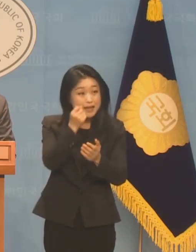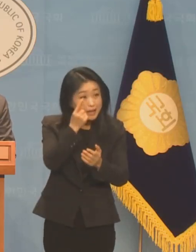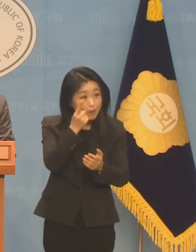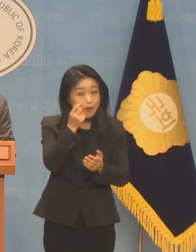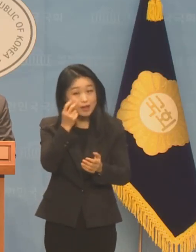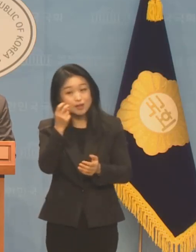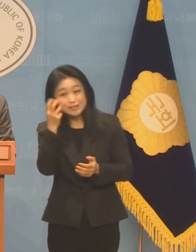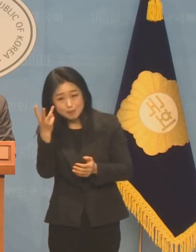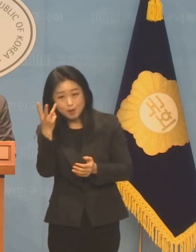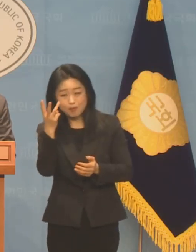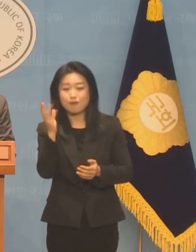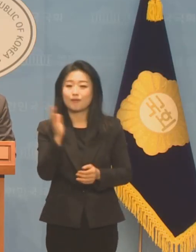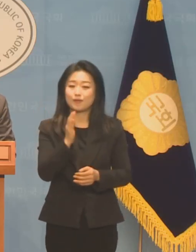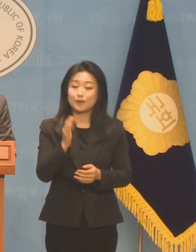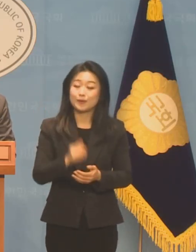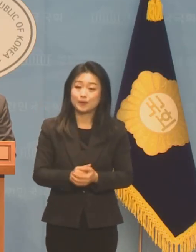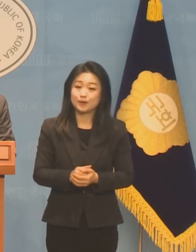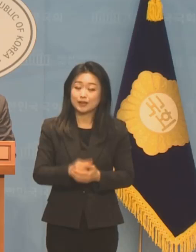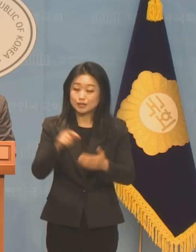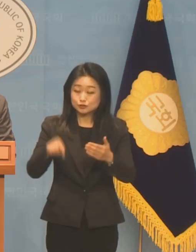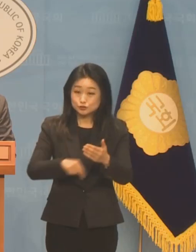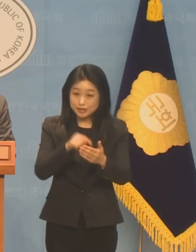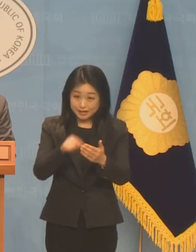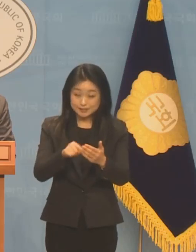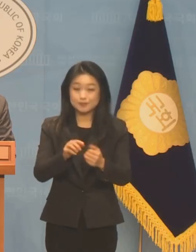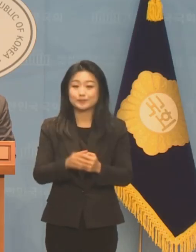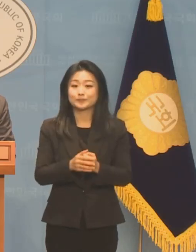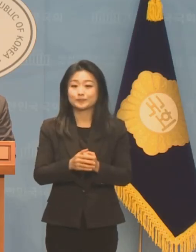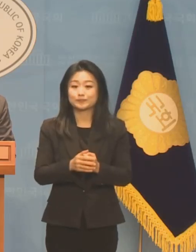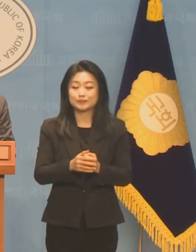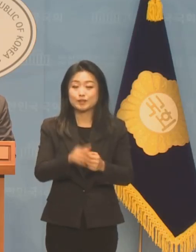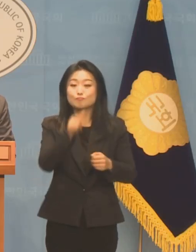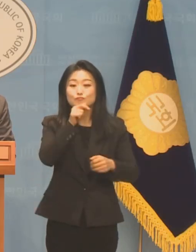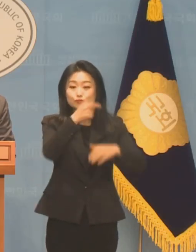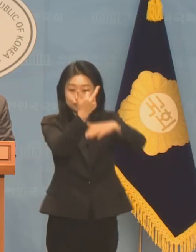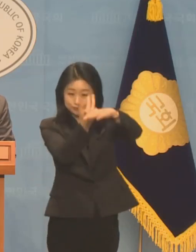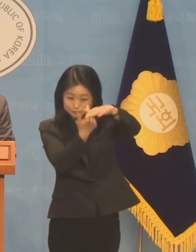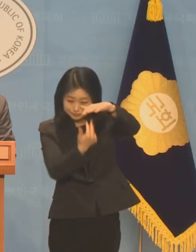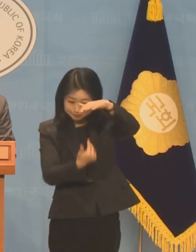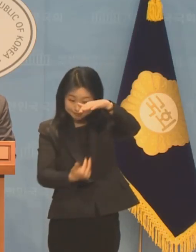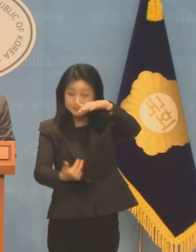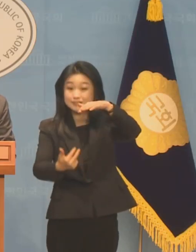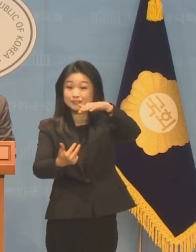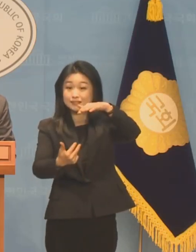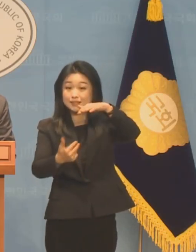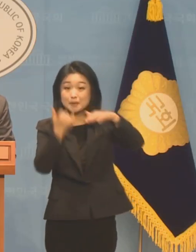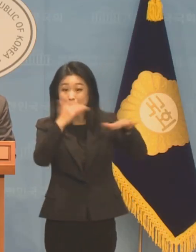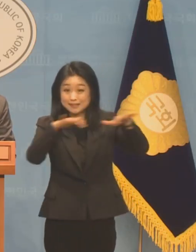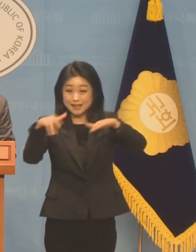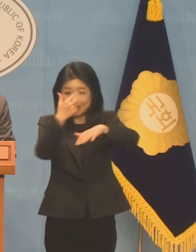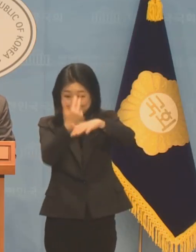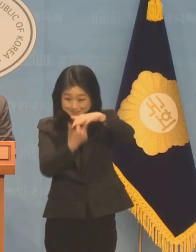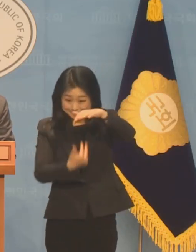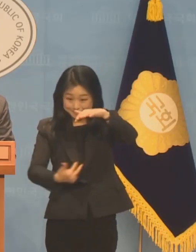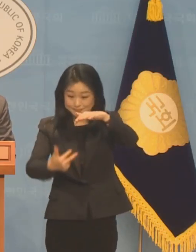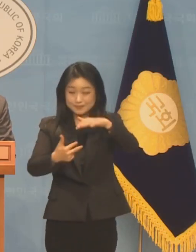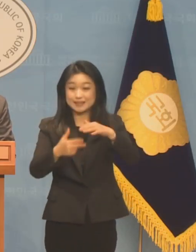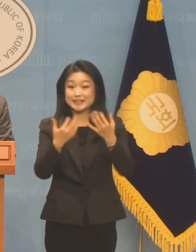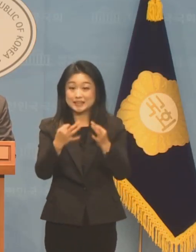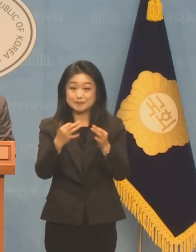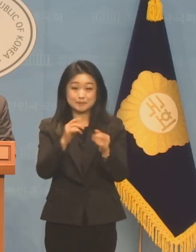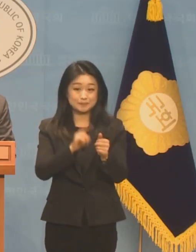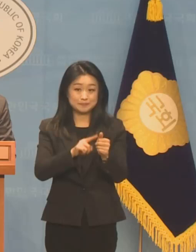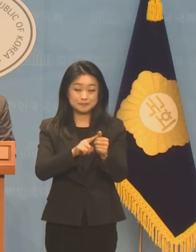않은 새내기들이었고, 그 가운데서도 홀로 물에 들어갔다가 숨진 잠수부 김군은 지난해